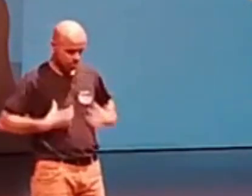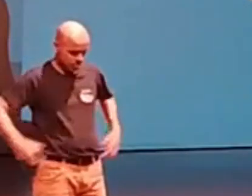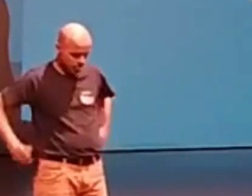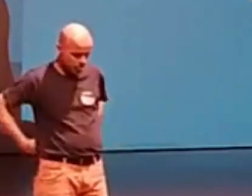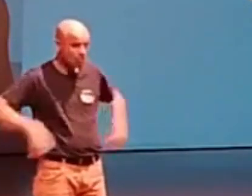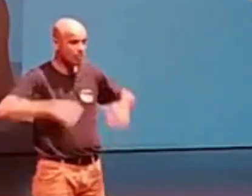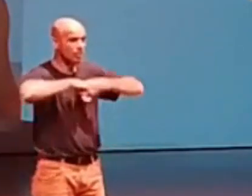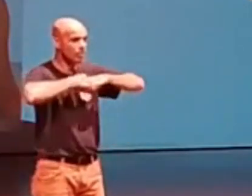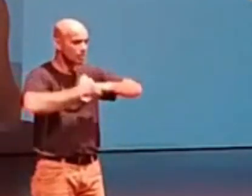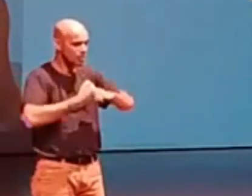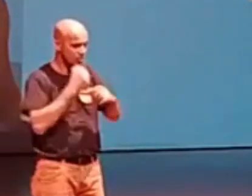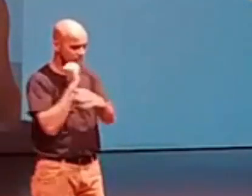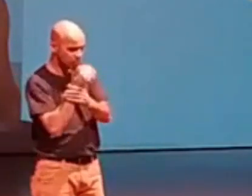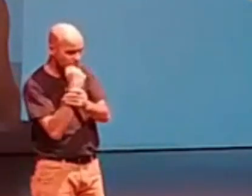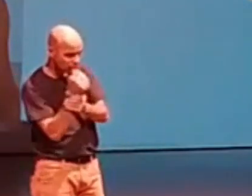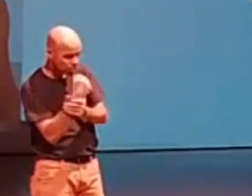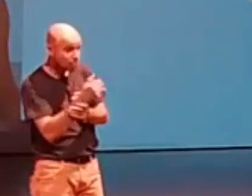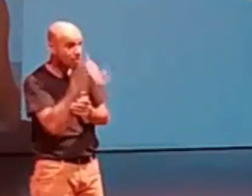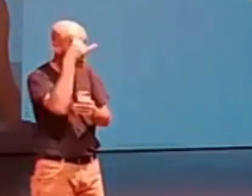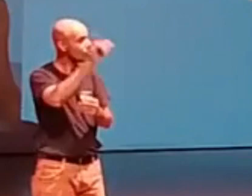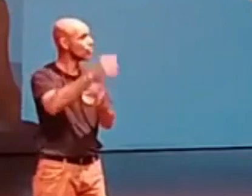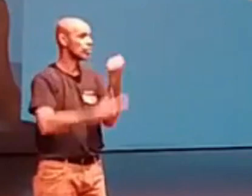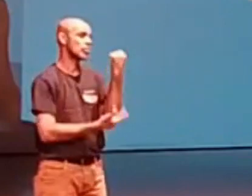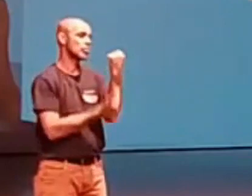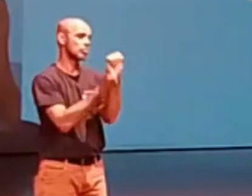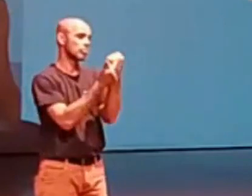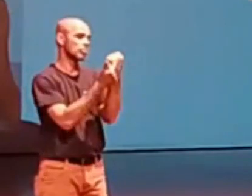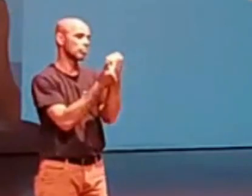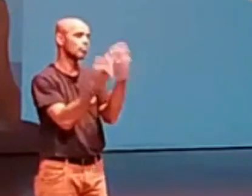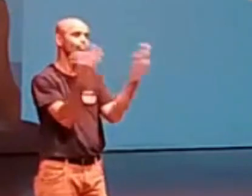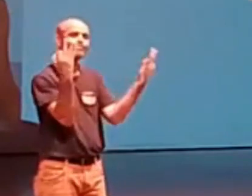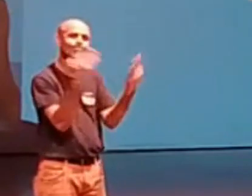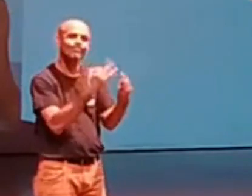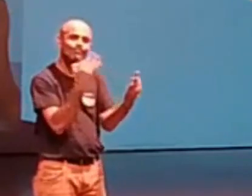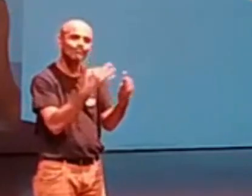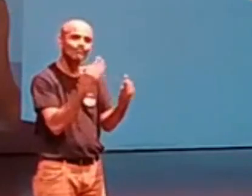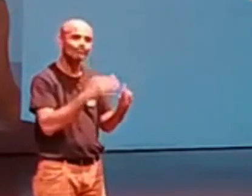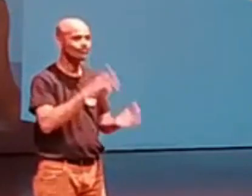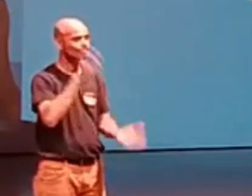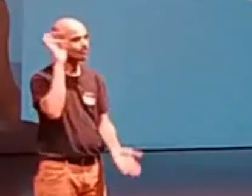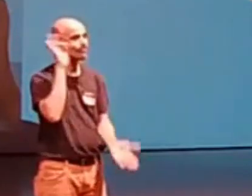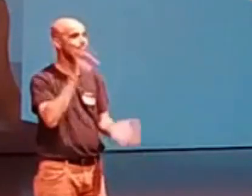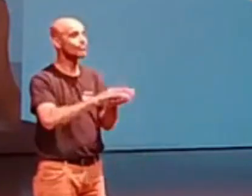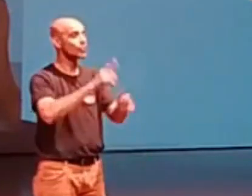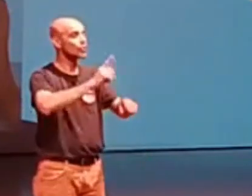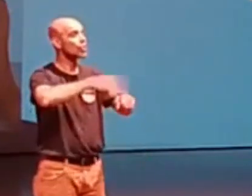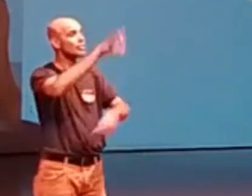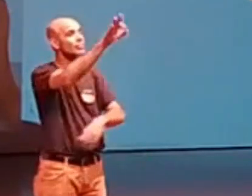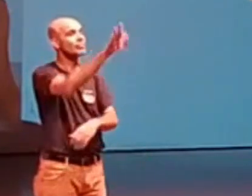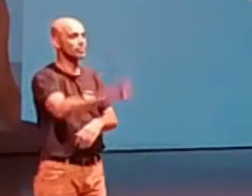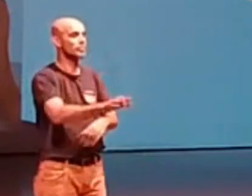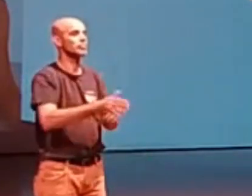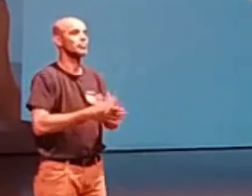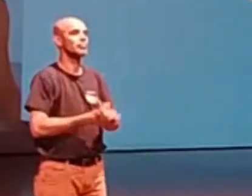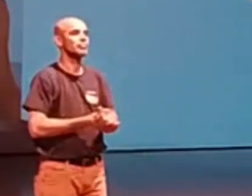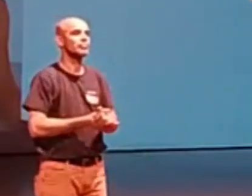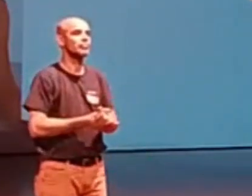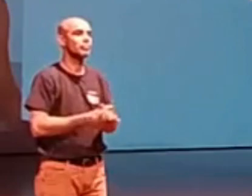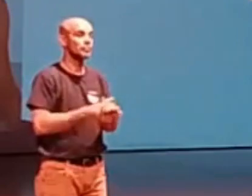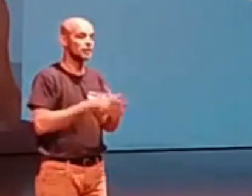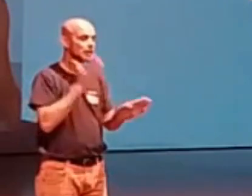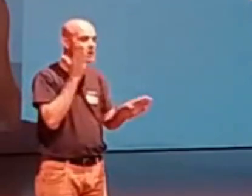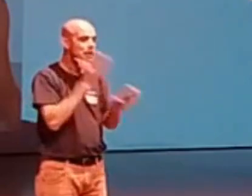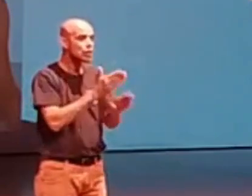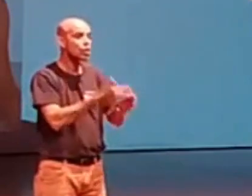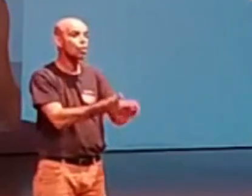fisioterápicos adequados, evita um procedimento cirúrgico, com certeza absoluta. Na hora certa. A questão aqui é